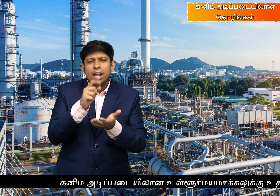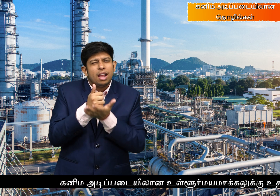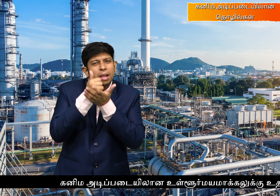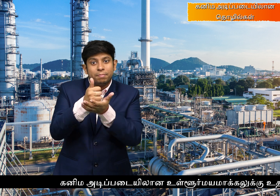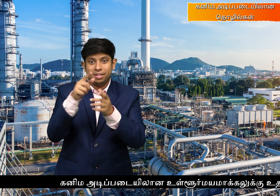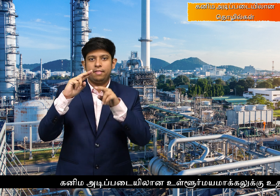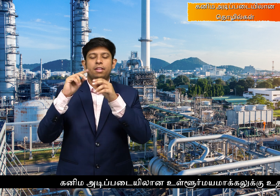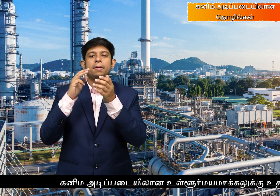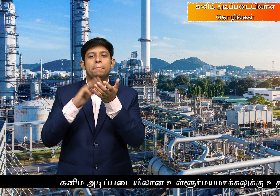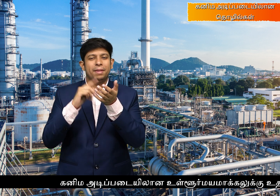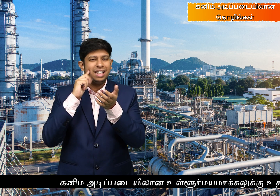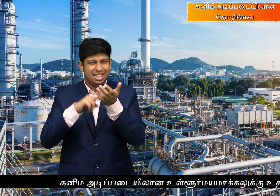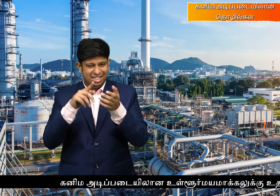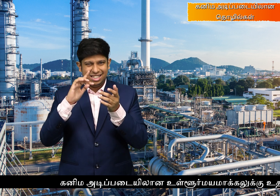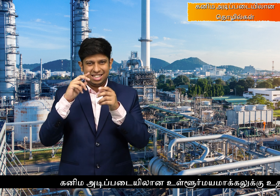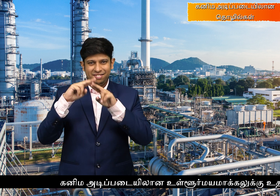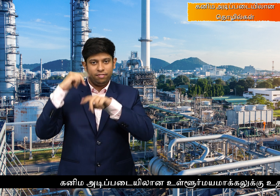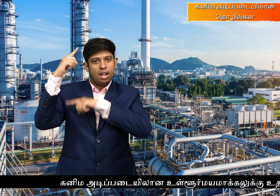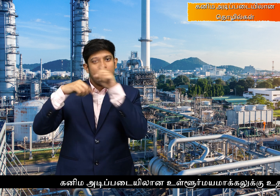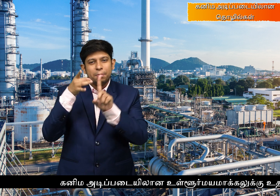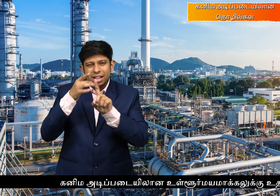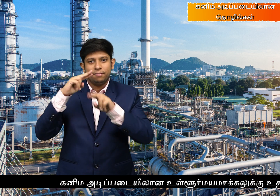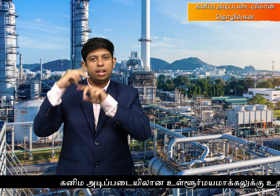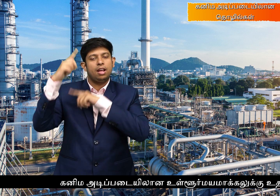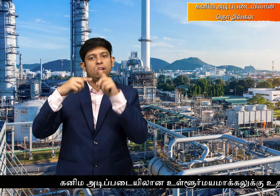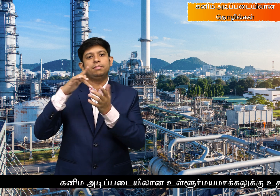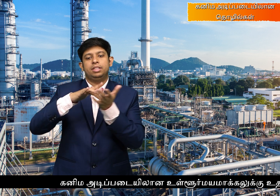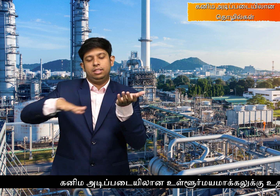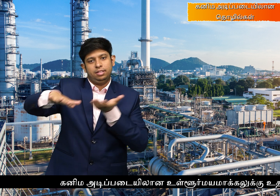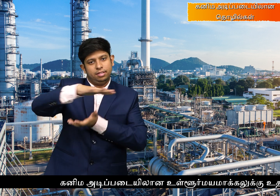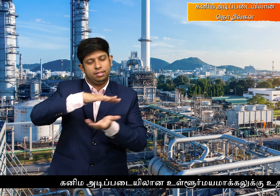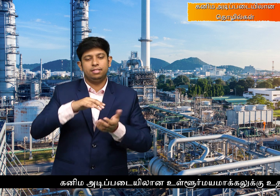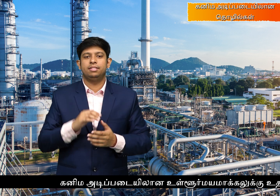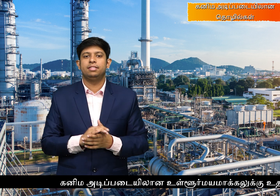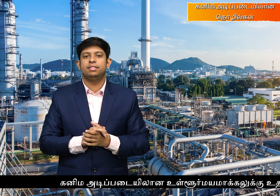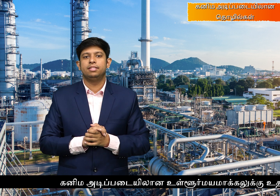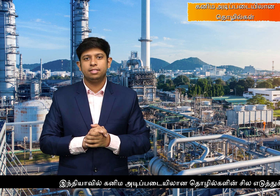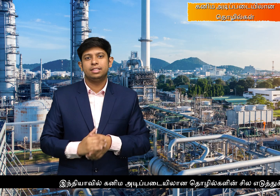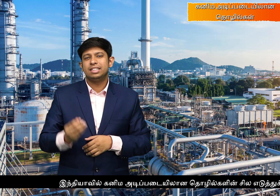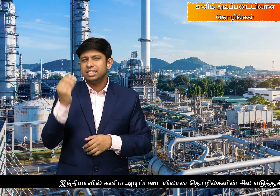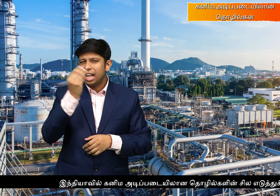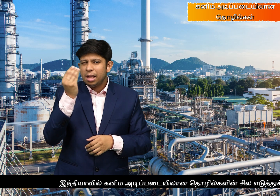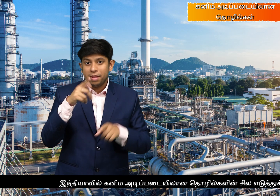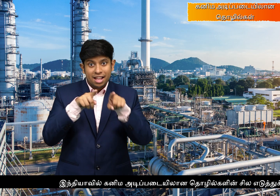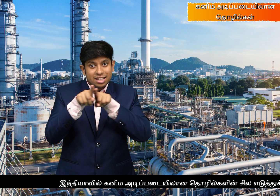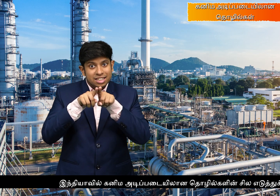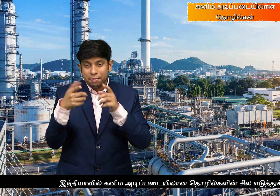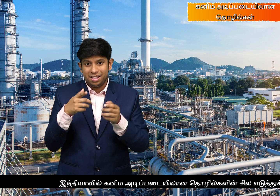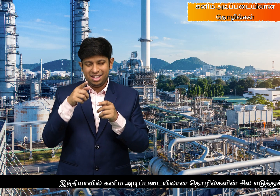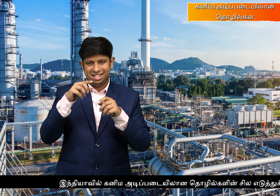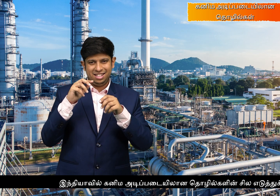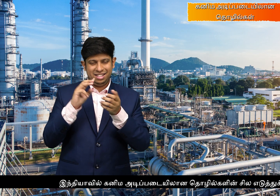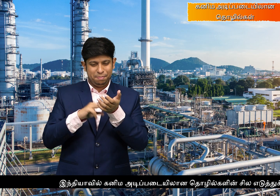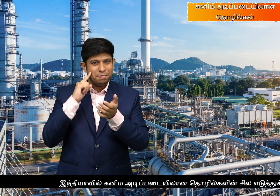கிடைக்கின்றன. இது தொழிற்சாலைகளின் கனிம அடிப்படையிலான உள்ளூர் மயமாக்கலுக்கு உதவுகிறது. இந்தியாவில்